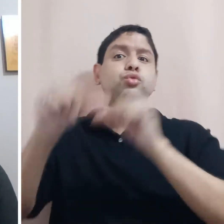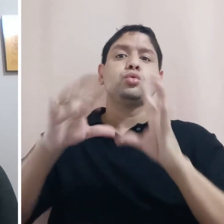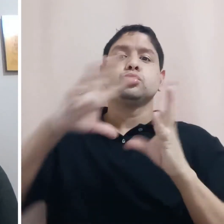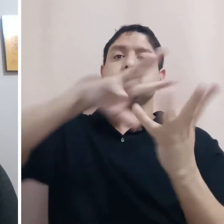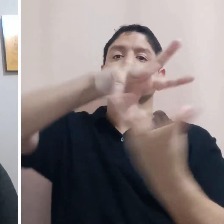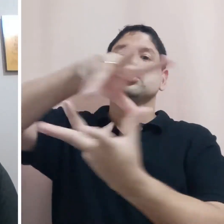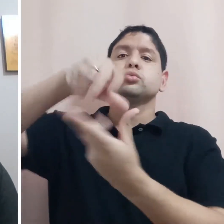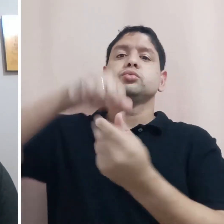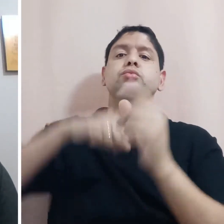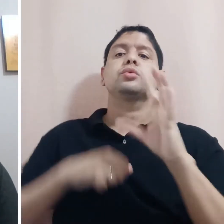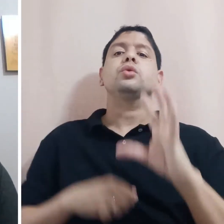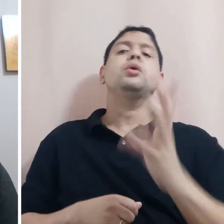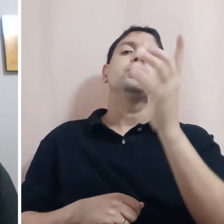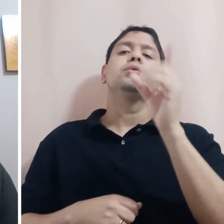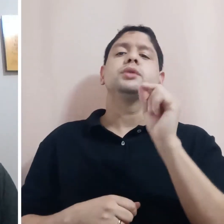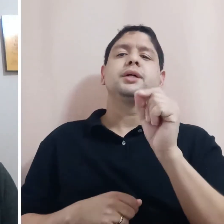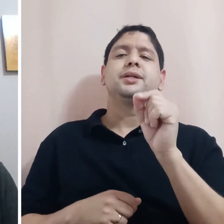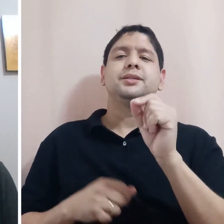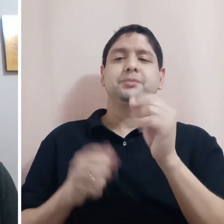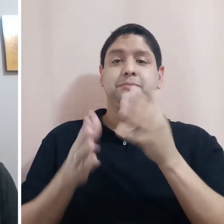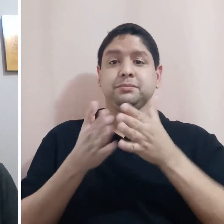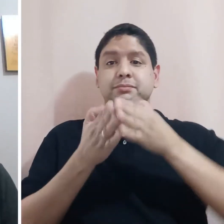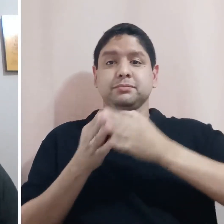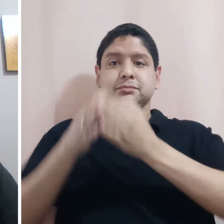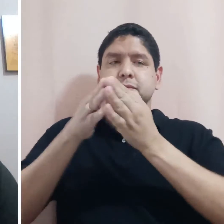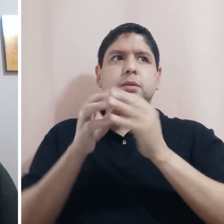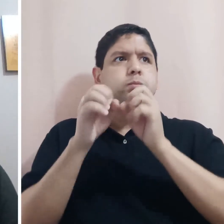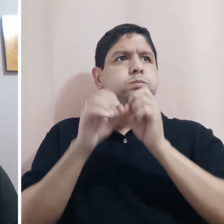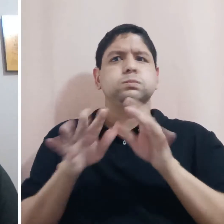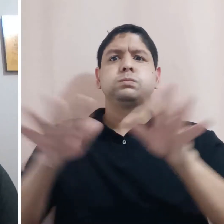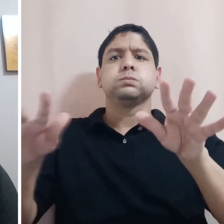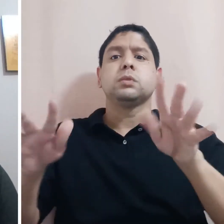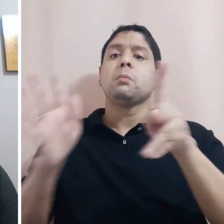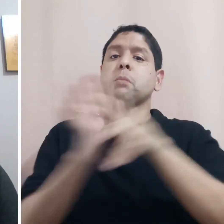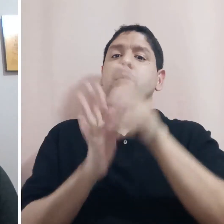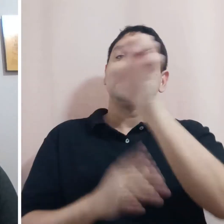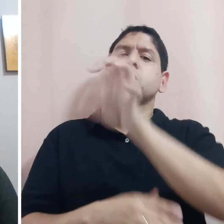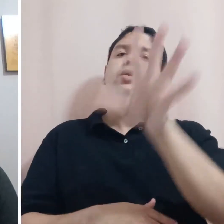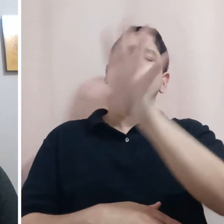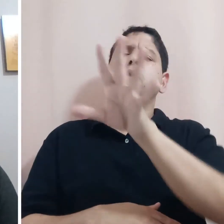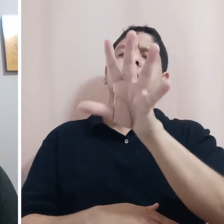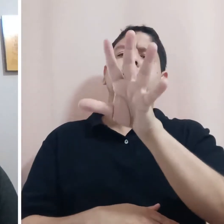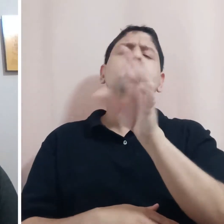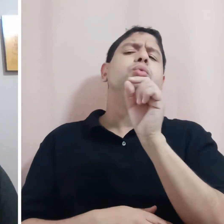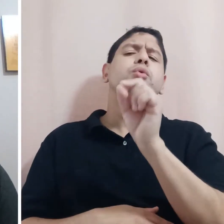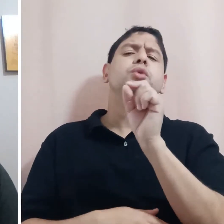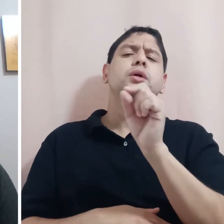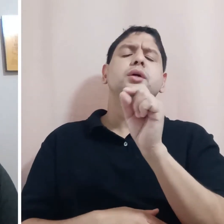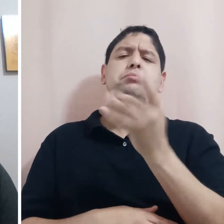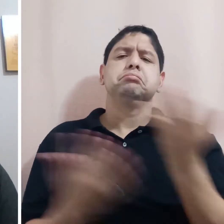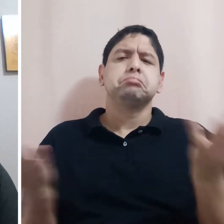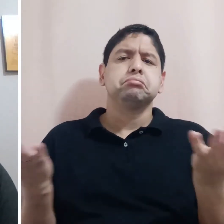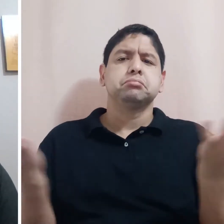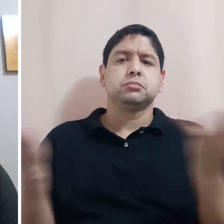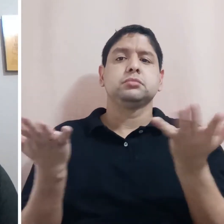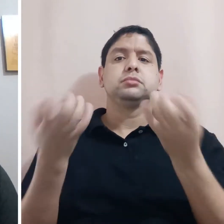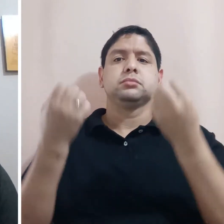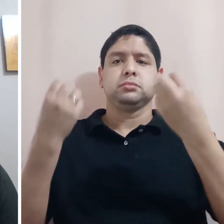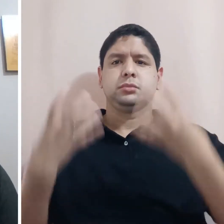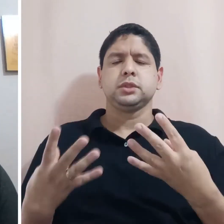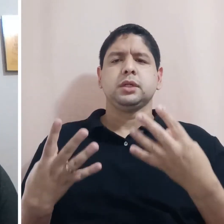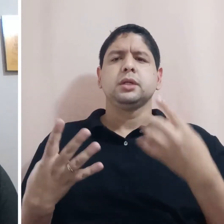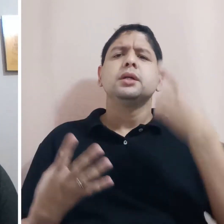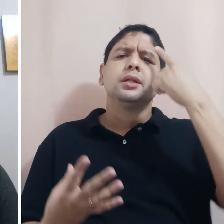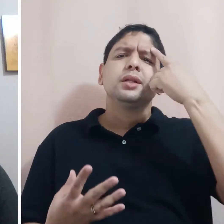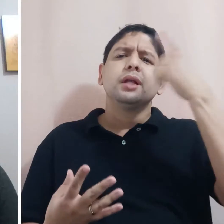momento importantíssimo da história que mudou o mundo, que é a chamada expansão marítima europeia. O que foi